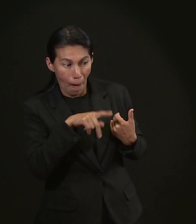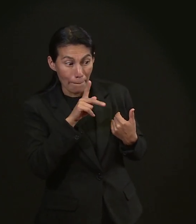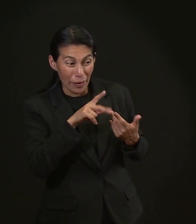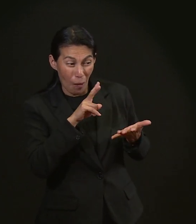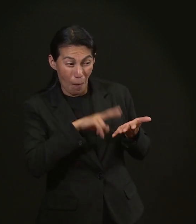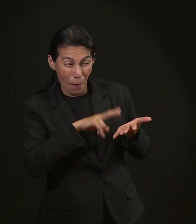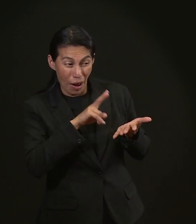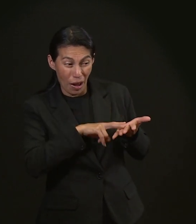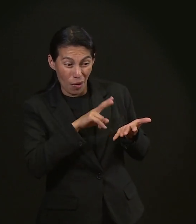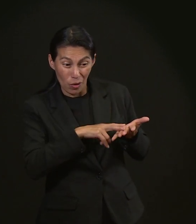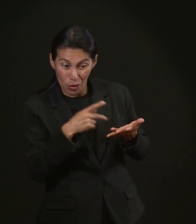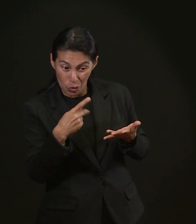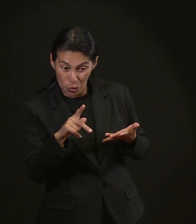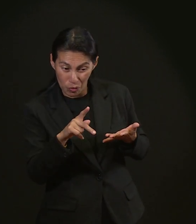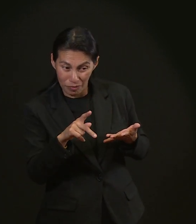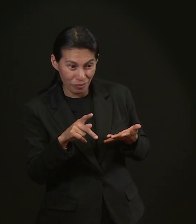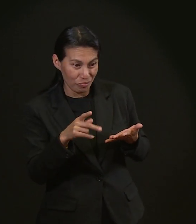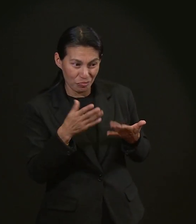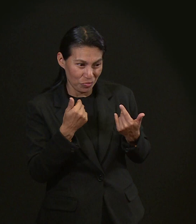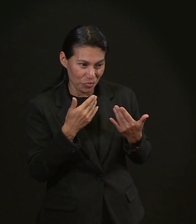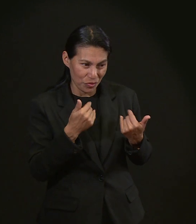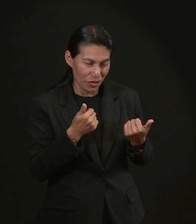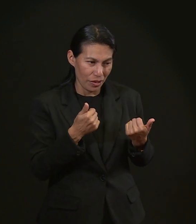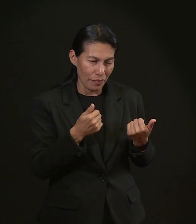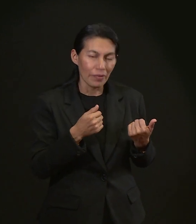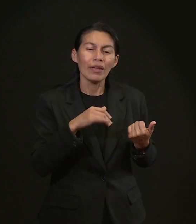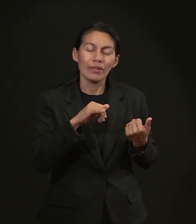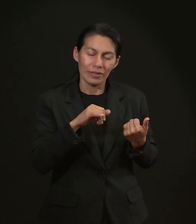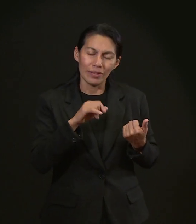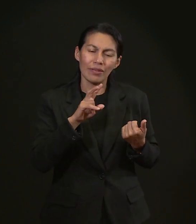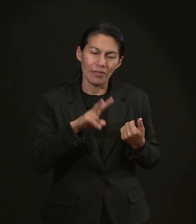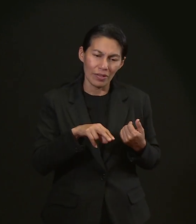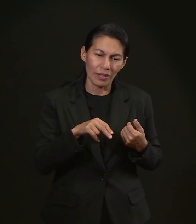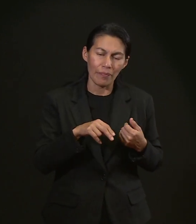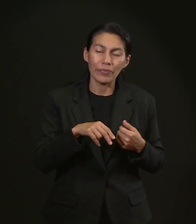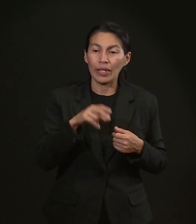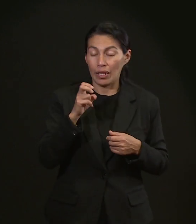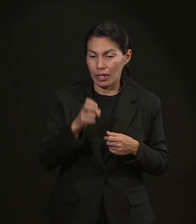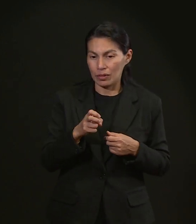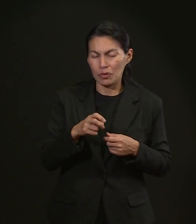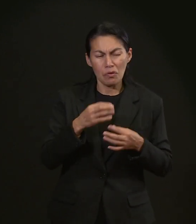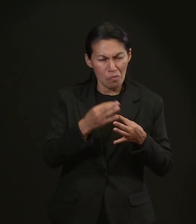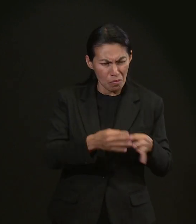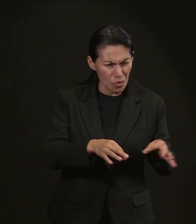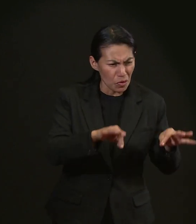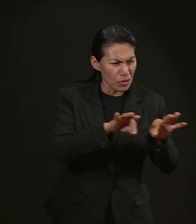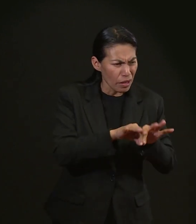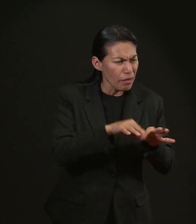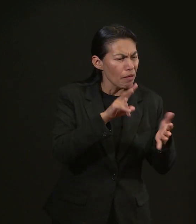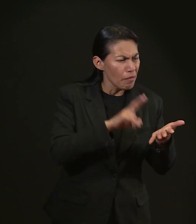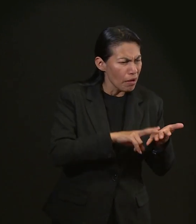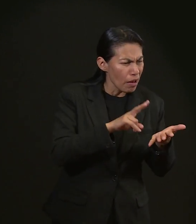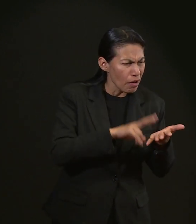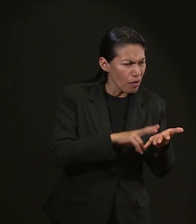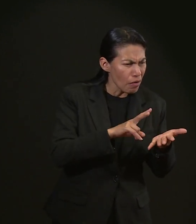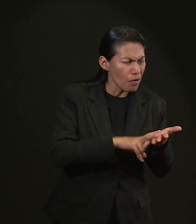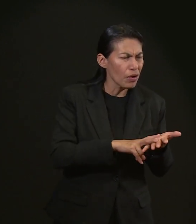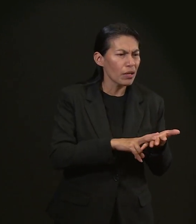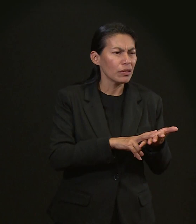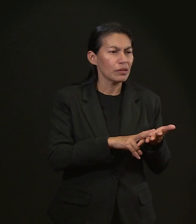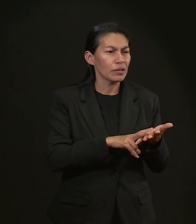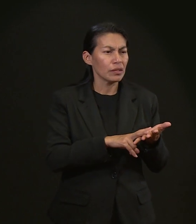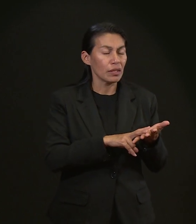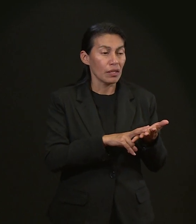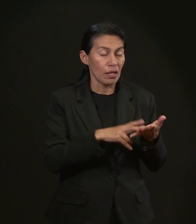que tú tienes y lo no lo van a encontrar así es así que eso es muy importante cultivar esos valores